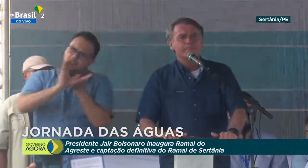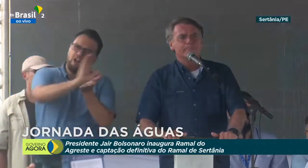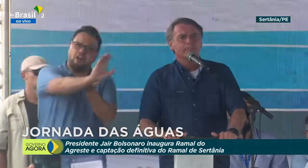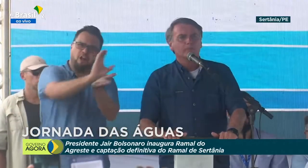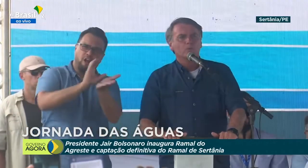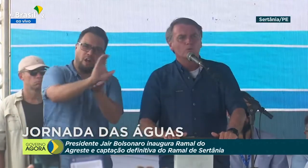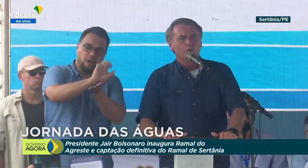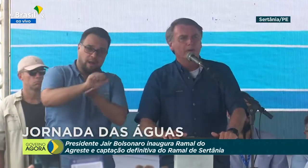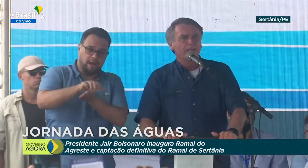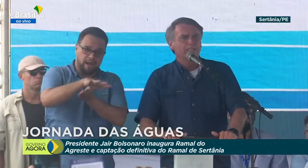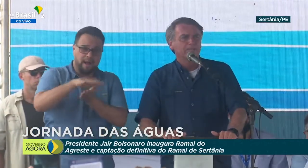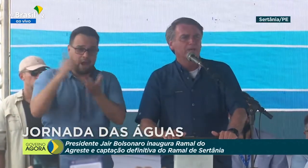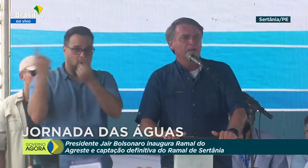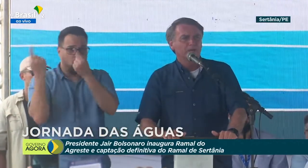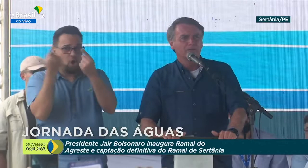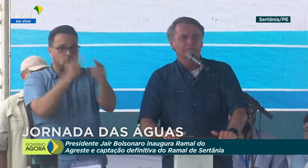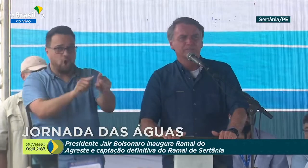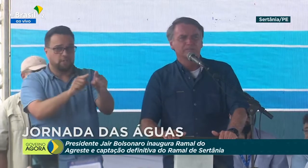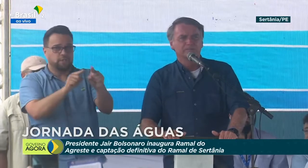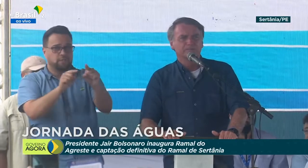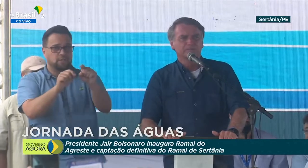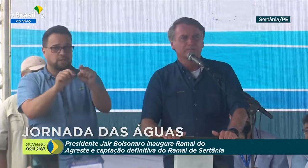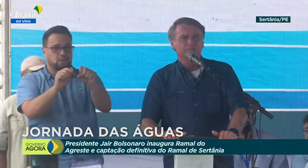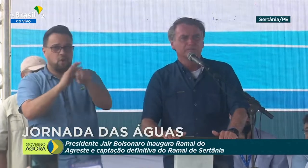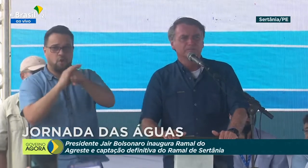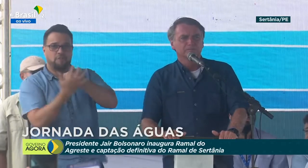para o combate à Covid.